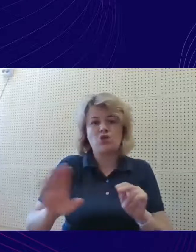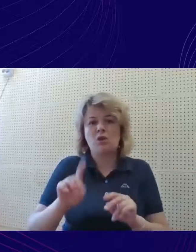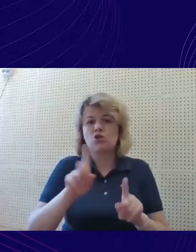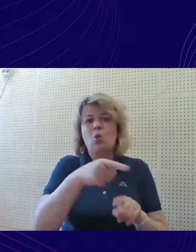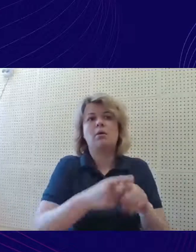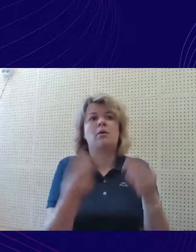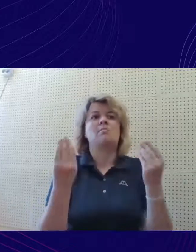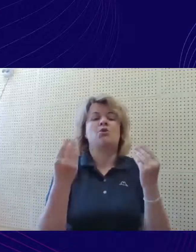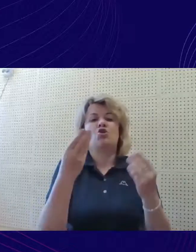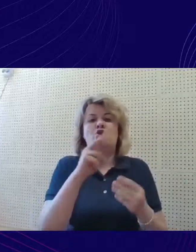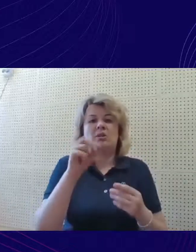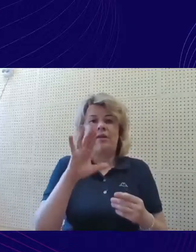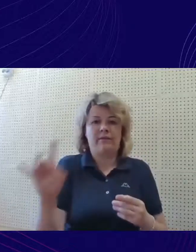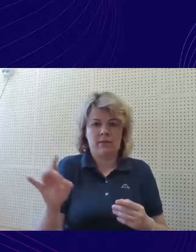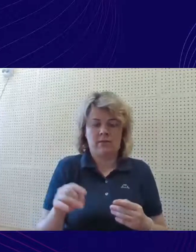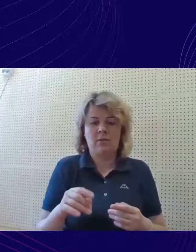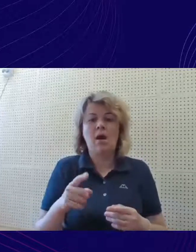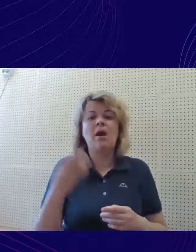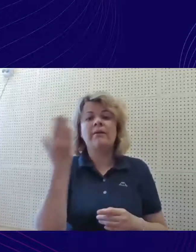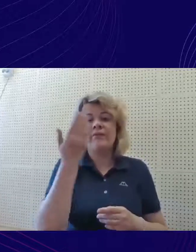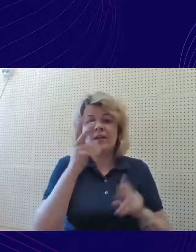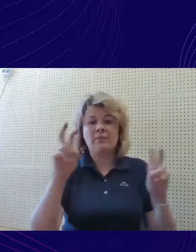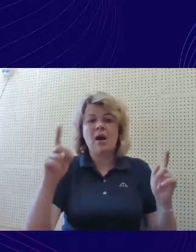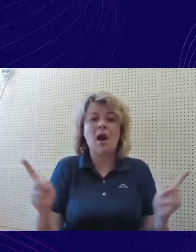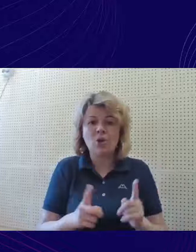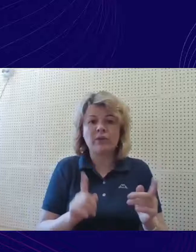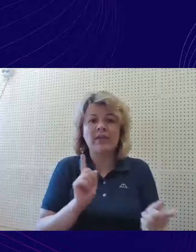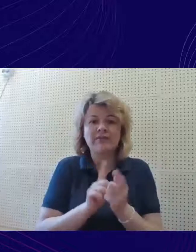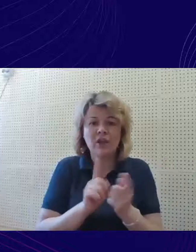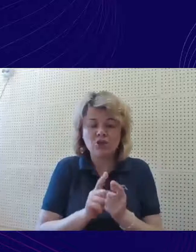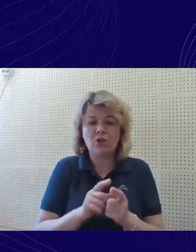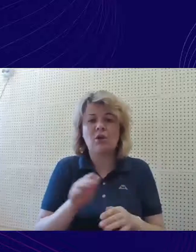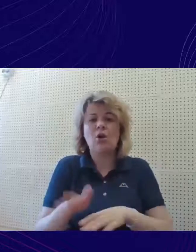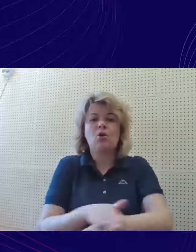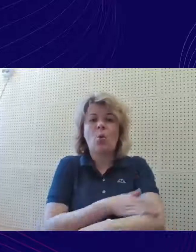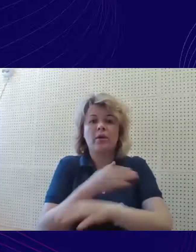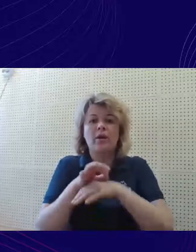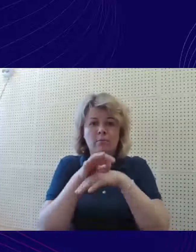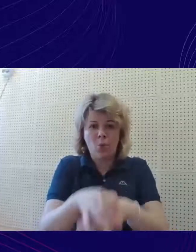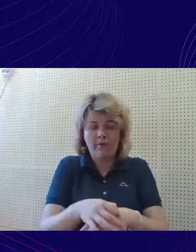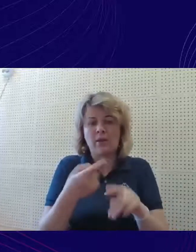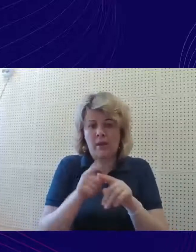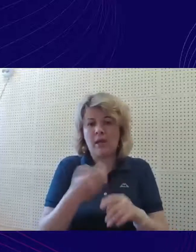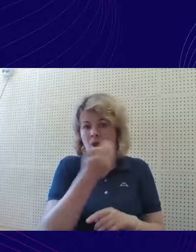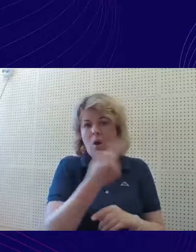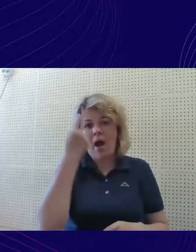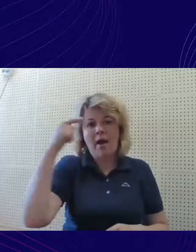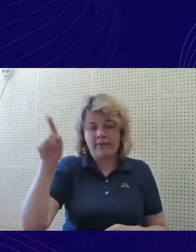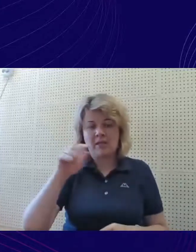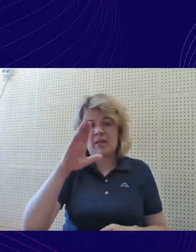Фильмы «Короткие встречи», «Долгие проводы» — это ее авторская версия. Фильм «Настройщик» — это ее авторская версия. Эти